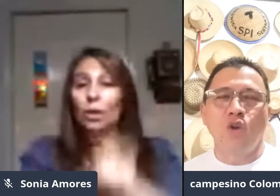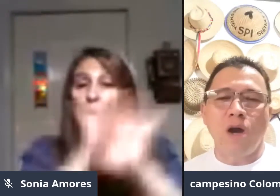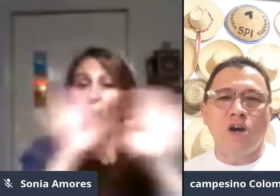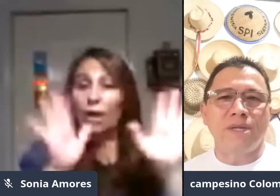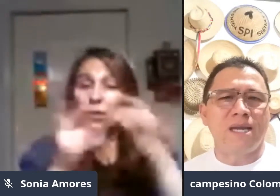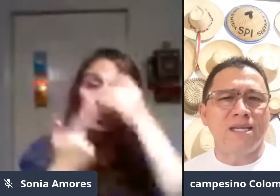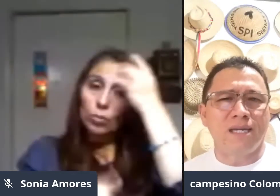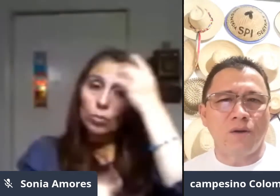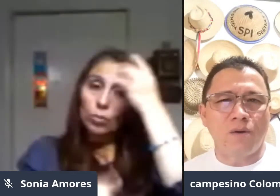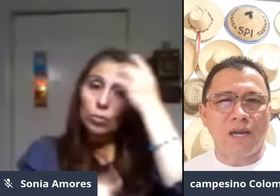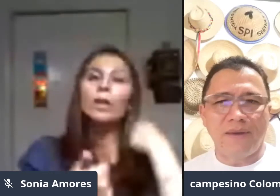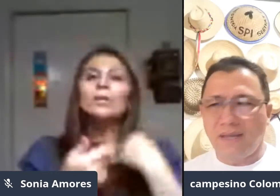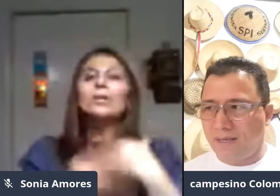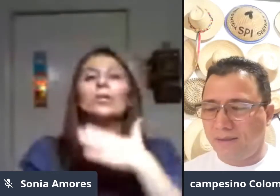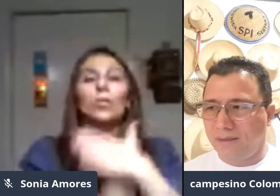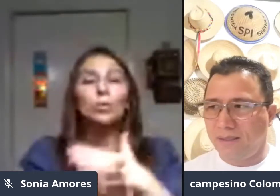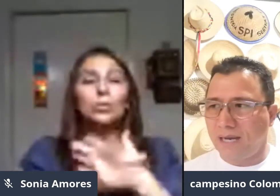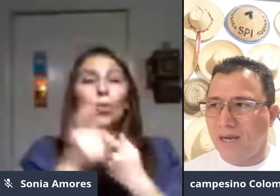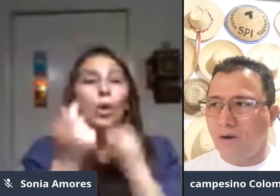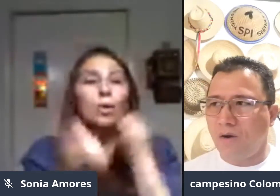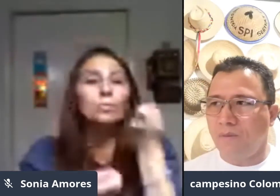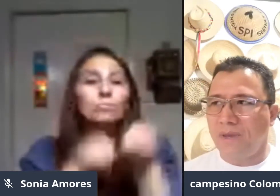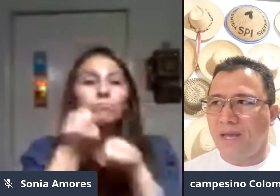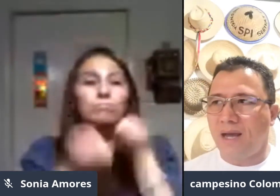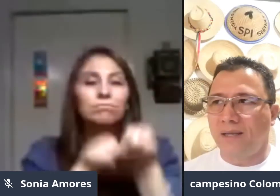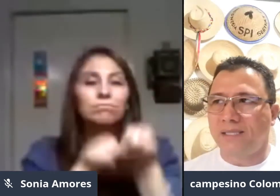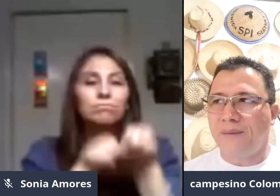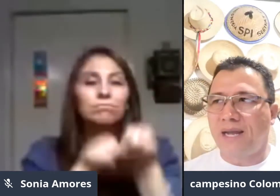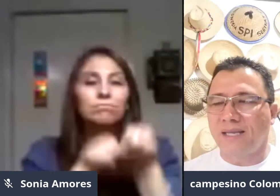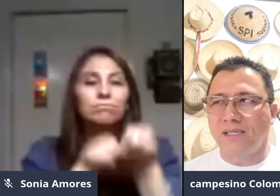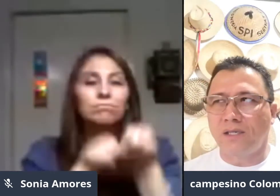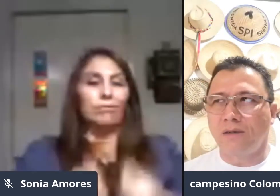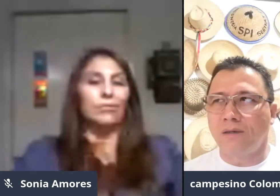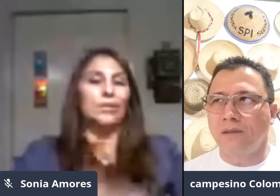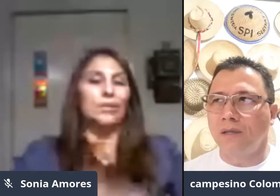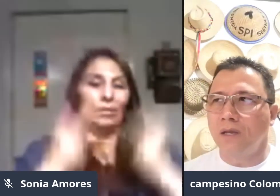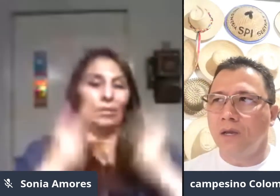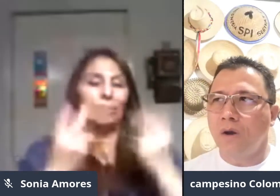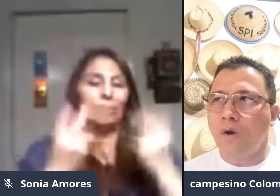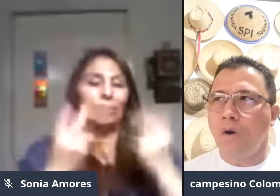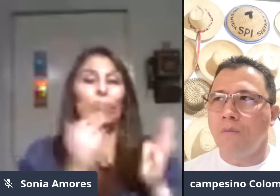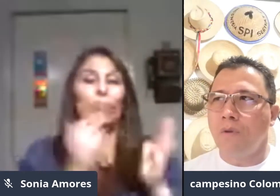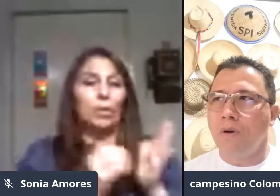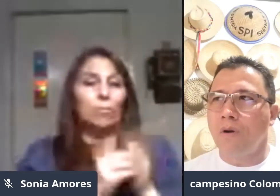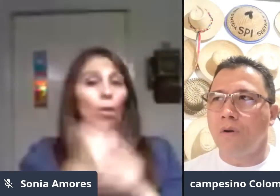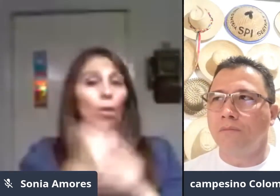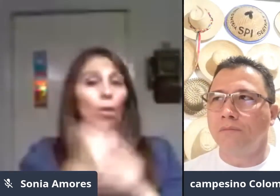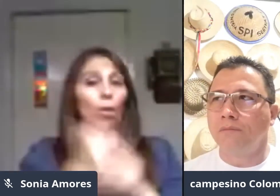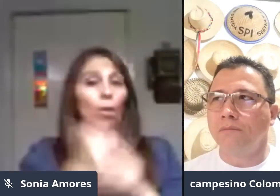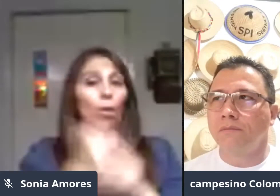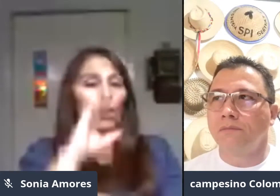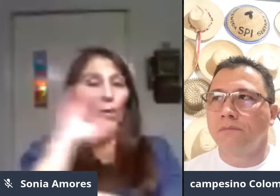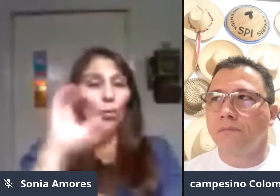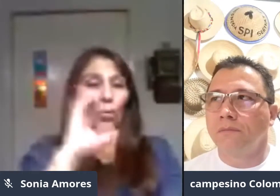se continúa comercializando con la vida. Ya en Colombia llama la atención cómo